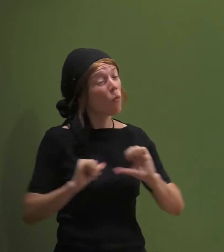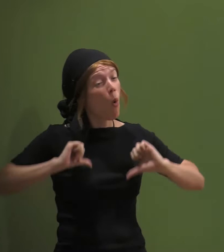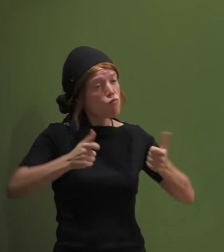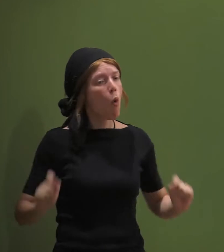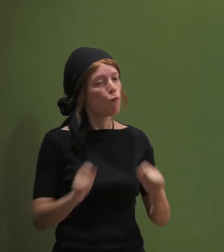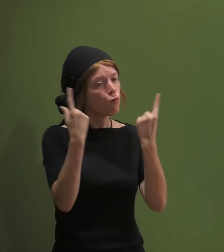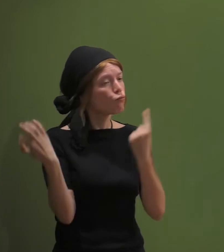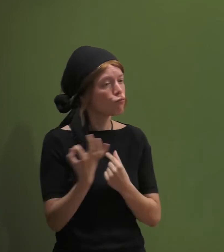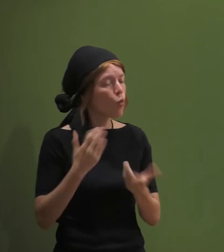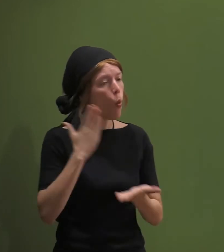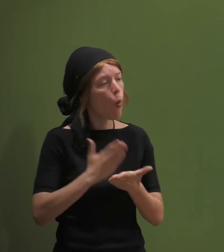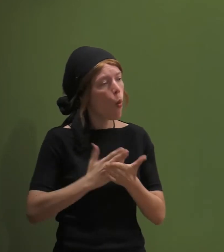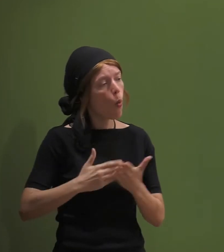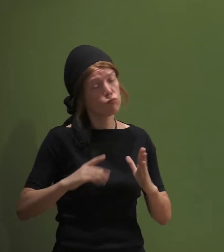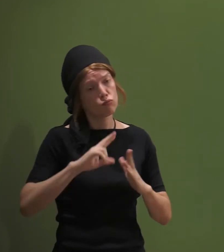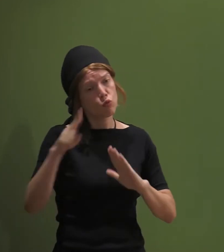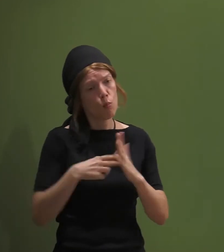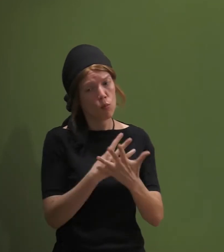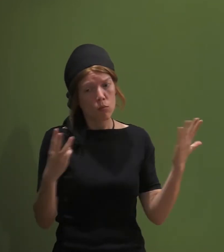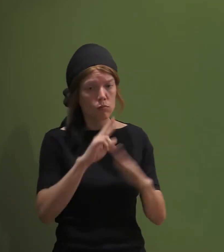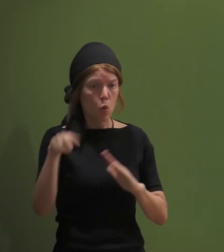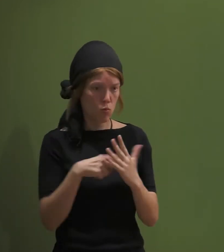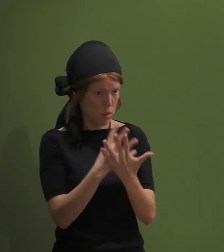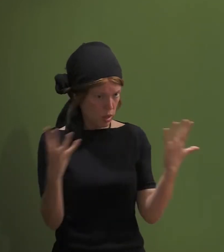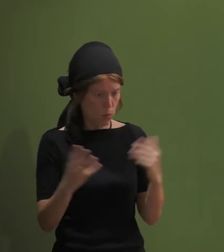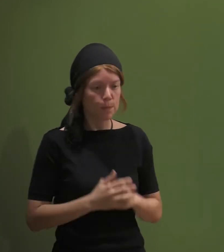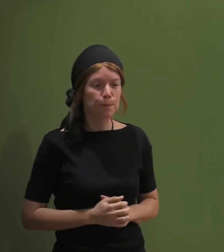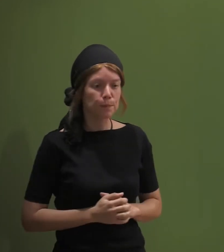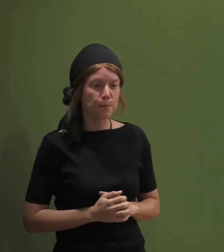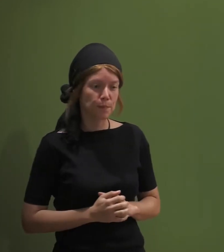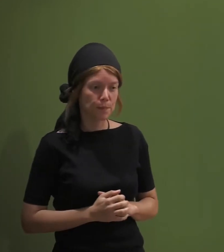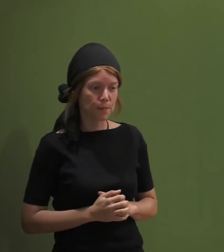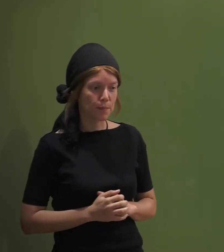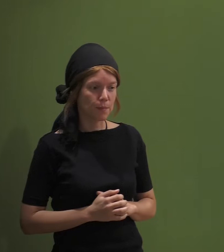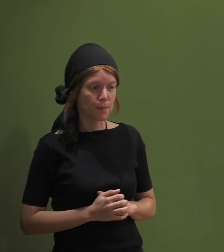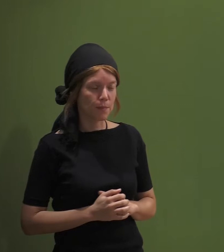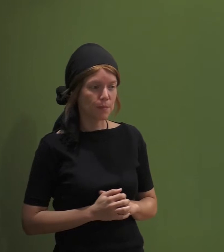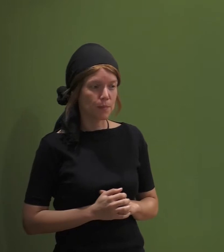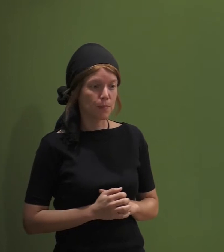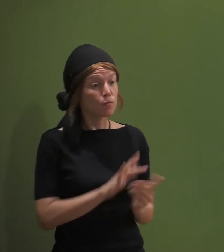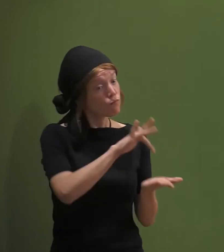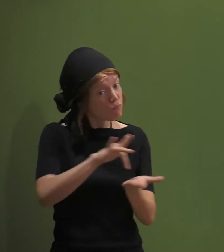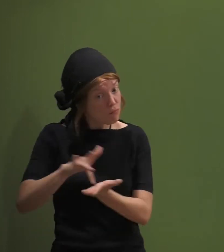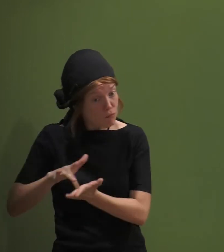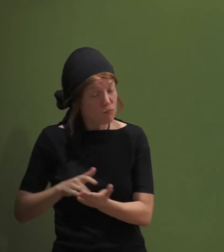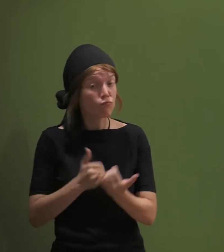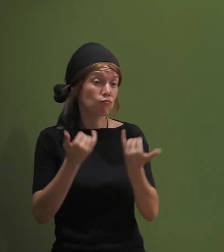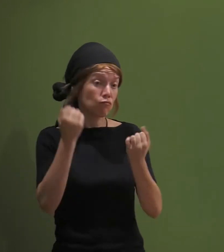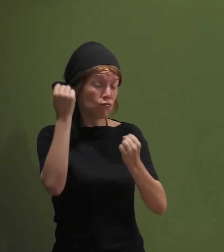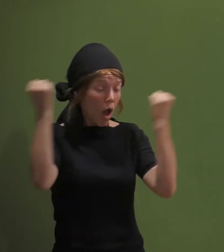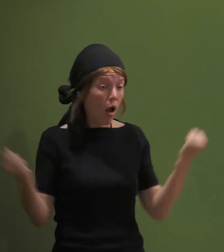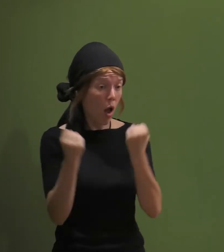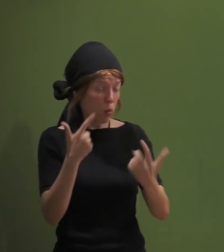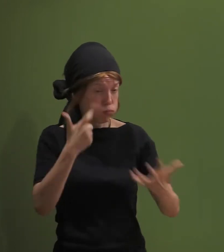forma oficial al curso académico 2018-2019. En cuanto a los acontecimientos y acciones destacadas del